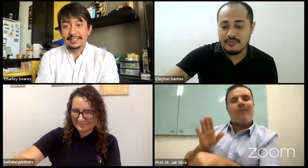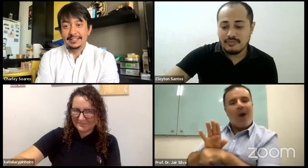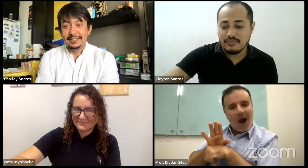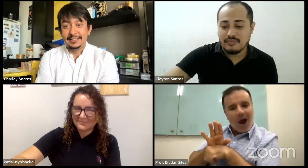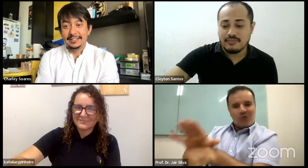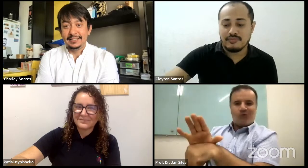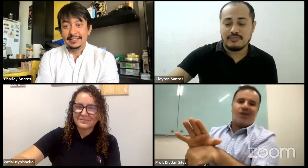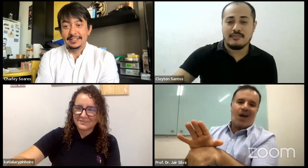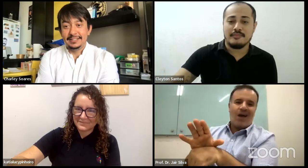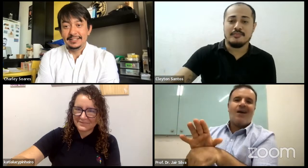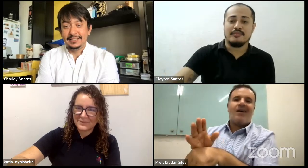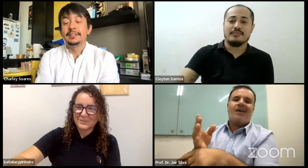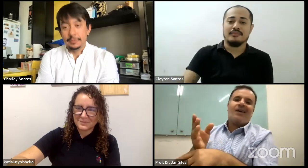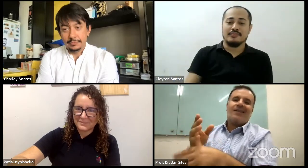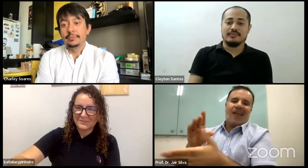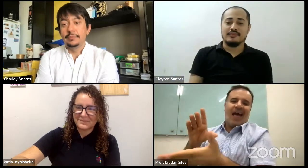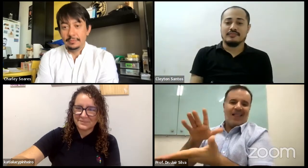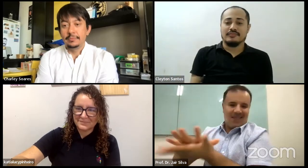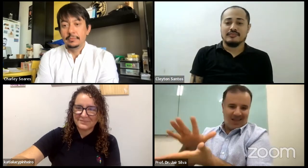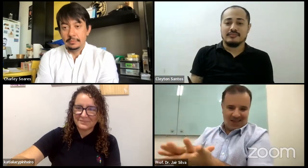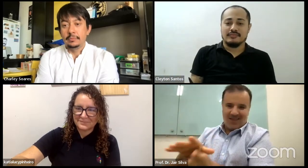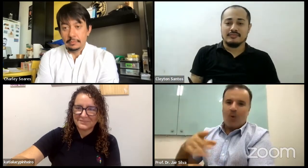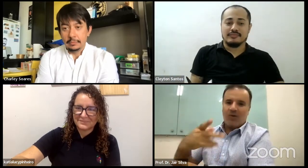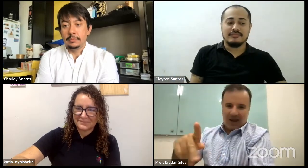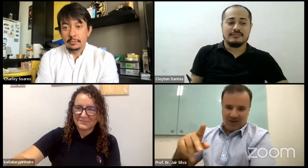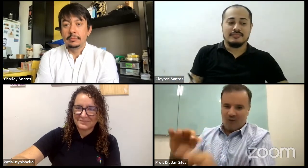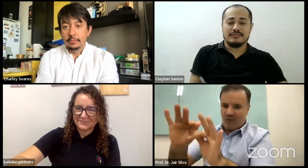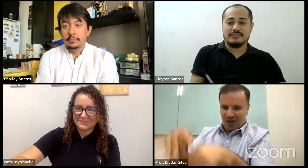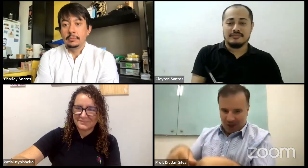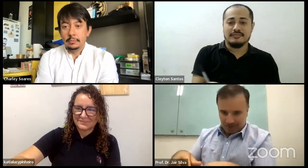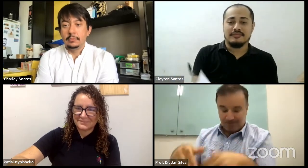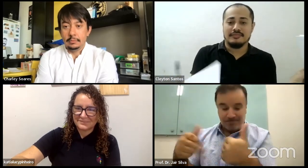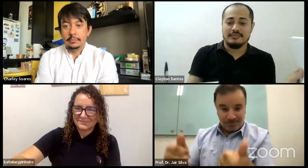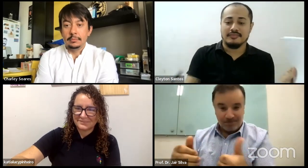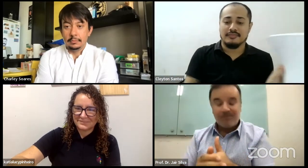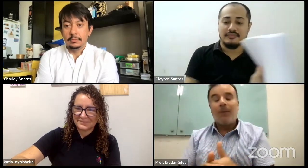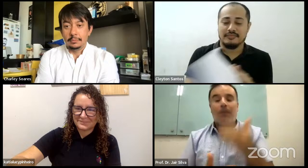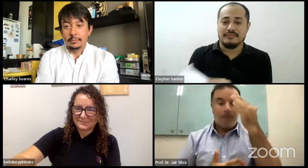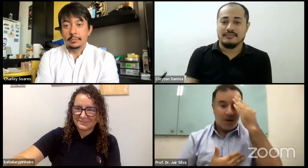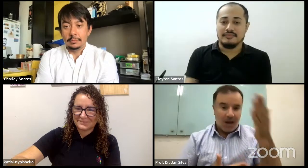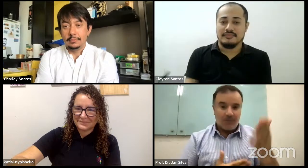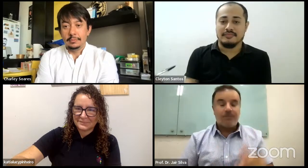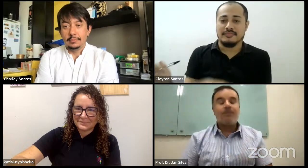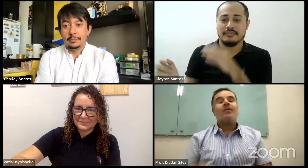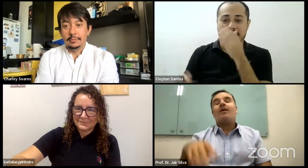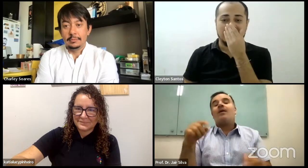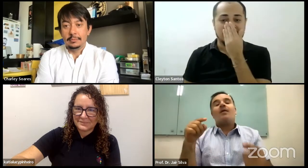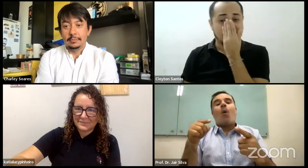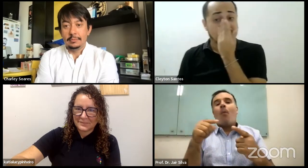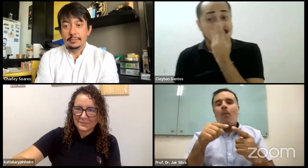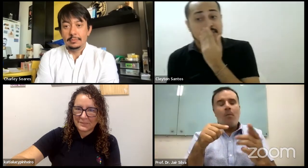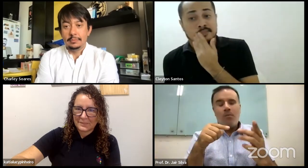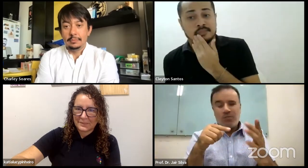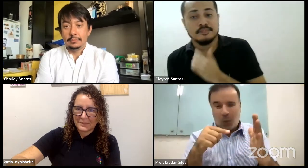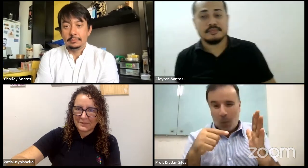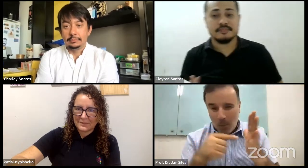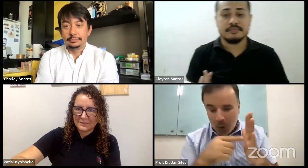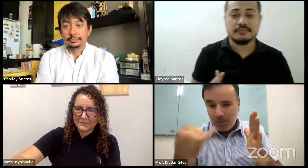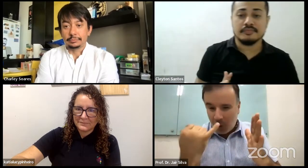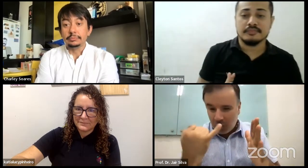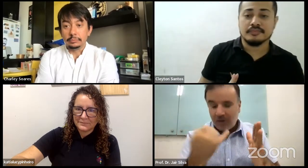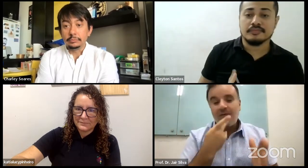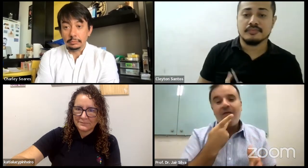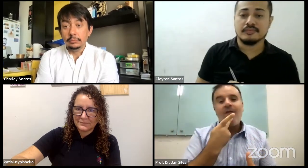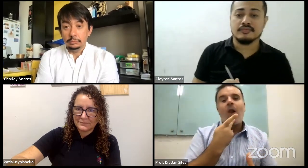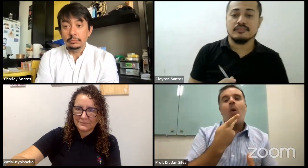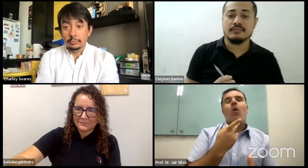Sentar com o Cleiton, conversar com ele e, de fato, colaborar nessa finalização, né? Nesses ajustes finais.